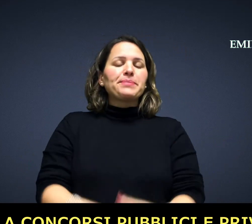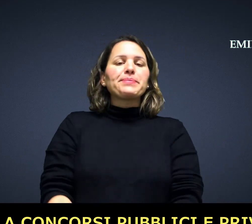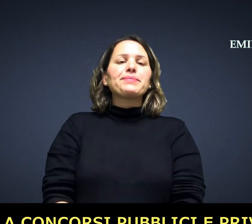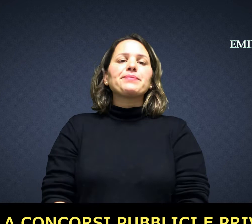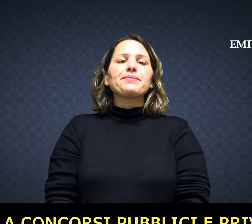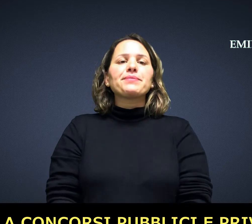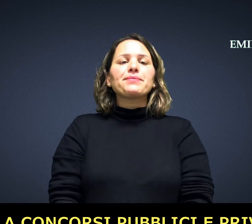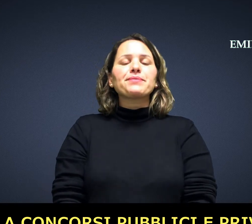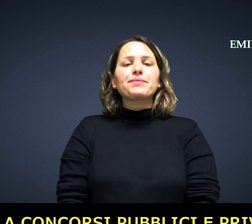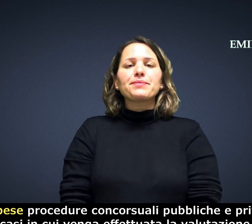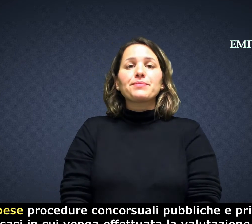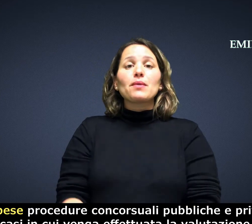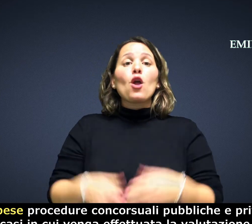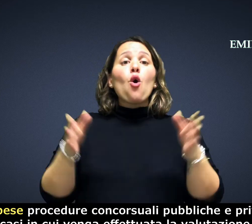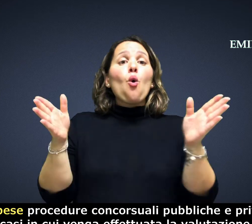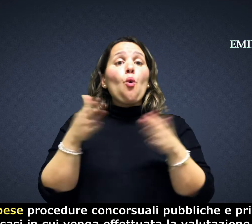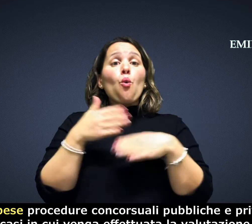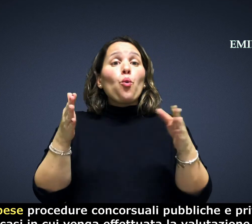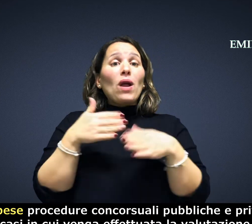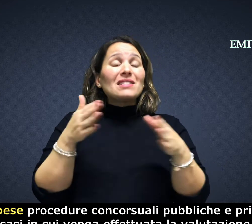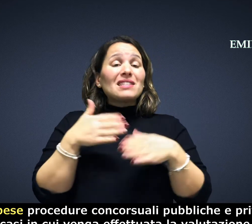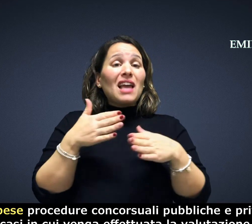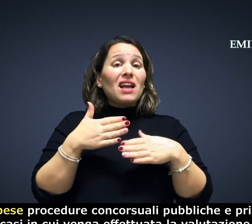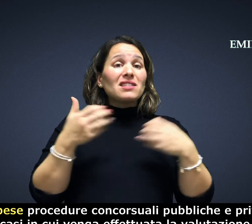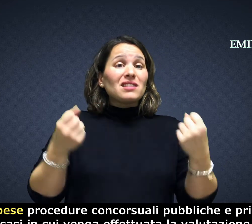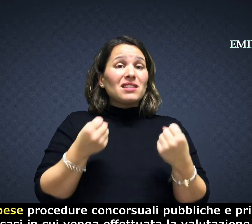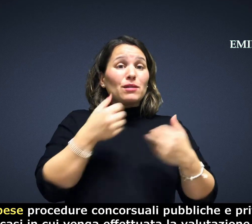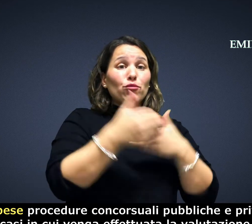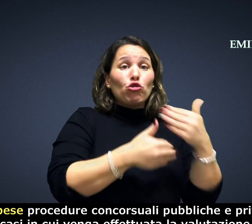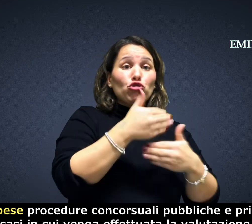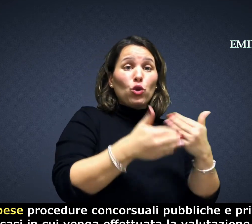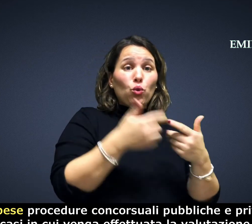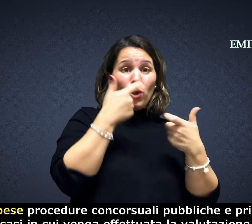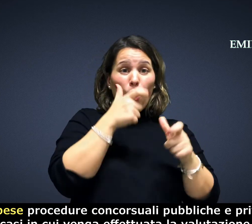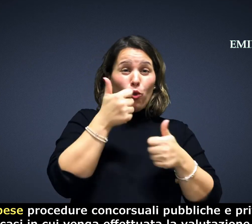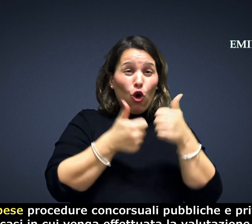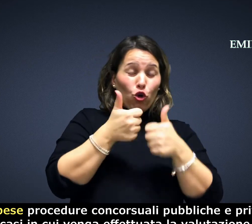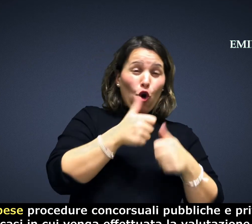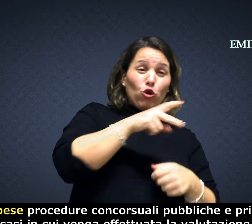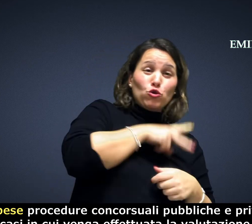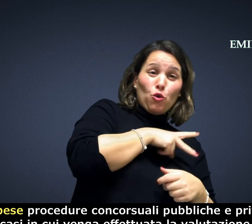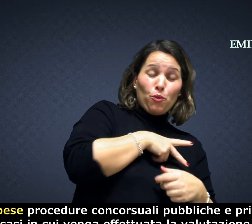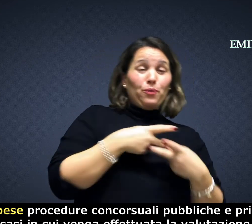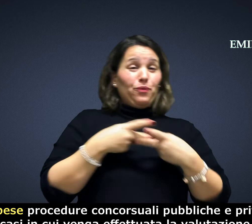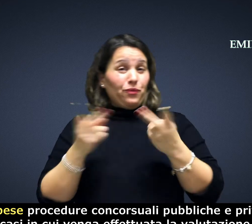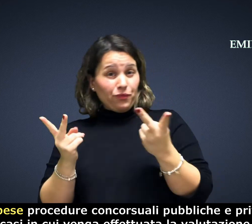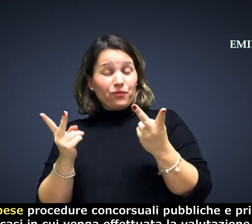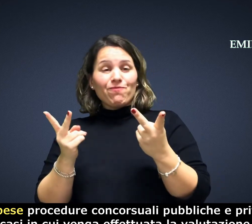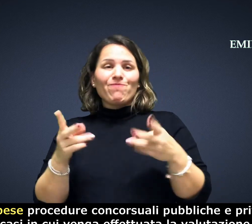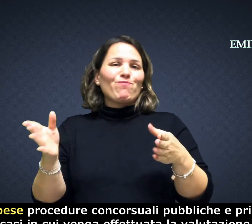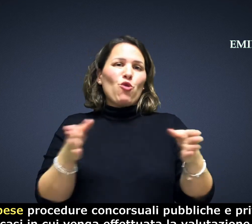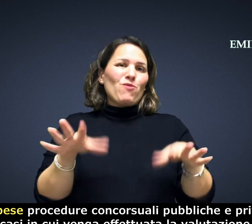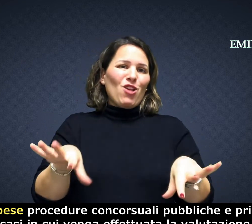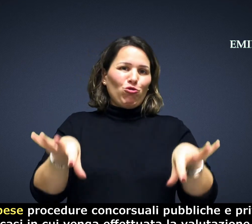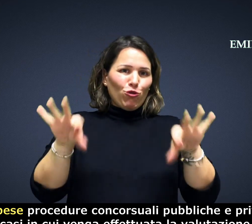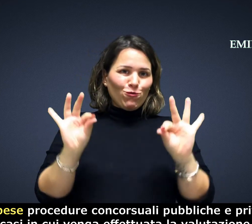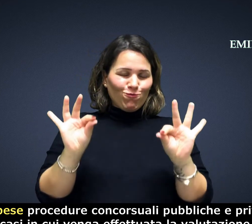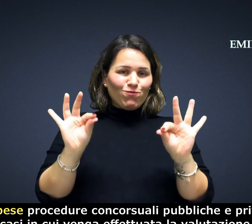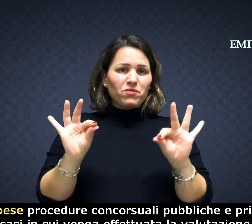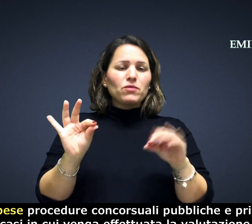Stop a concorsi pubblici e privati. Sono sospese procedure concorsuali pubbliche e privati, ad esclusione dei casi